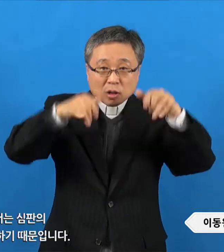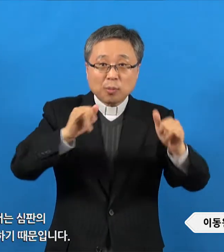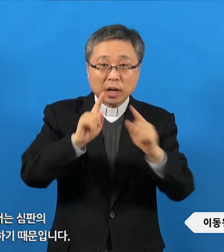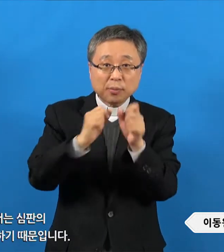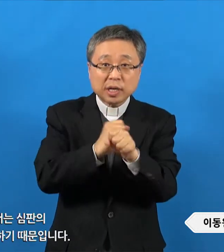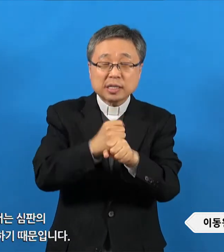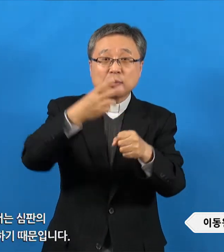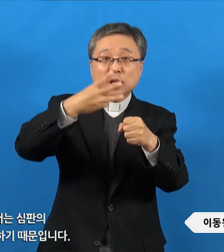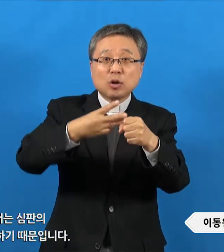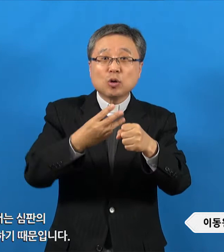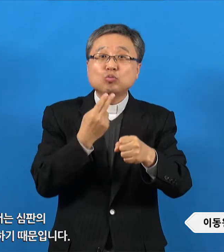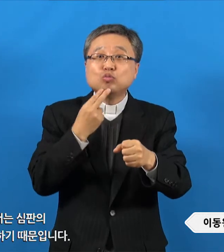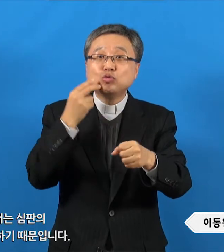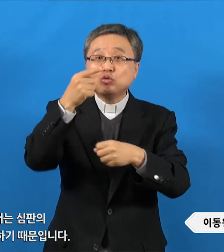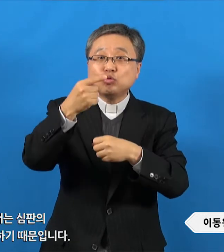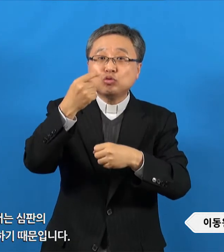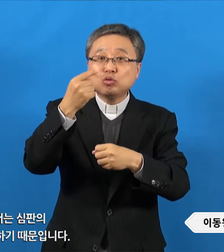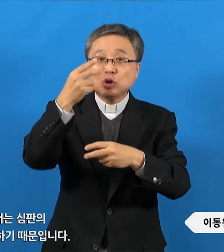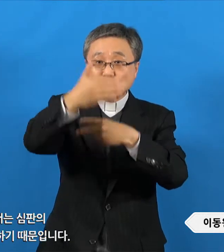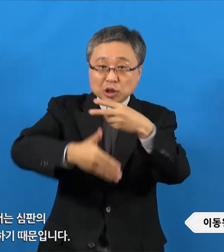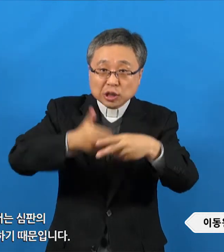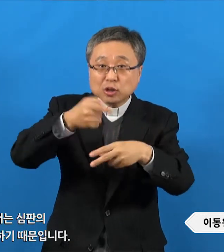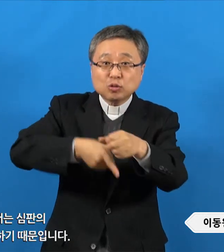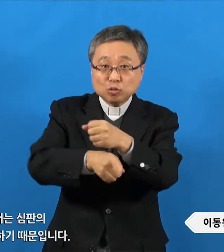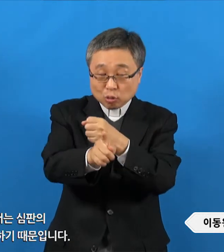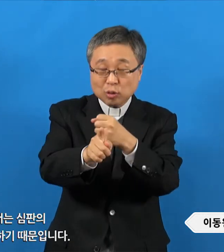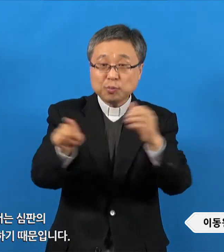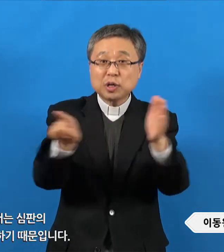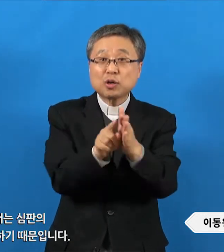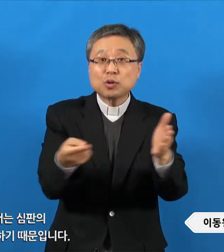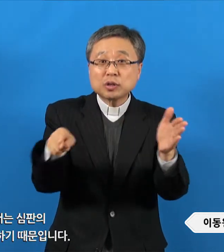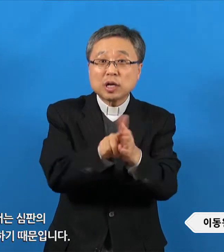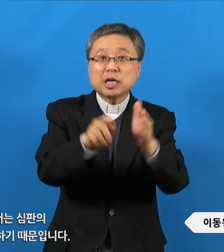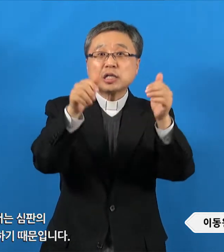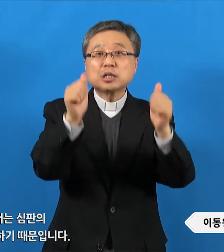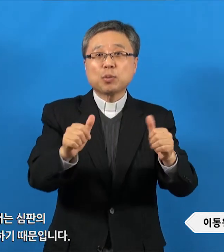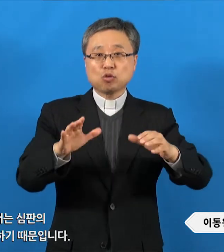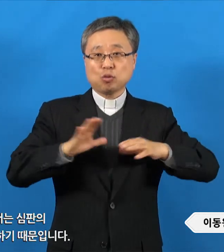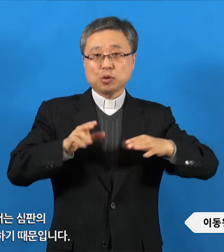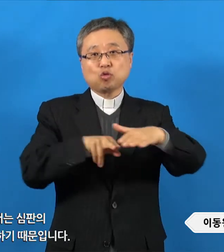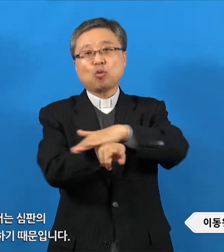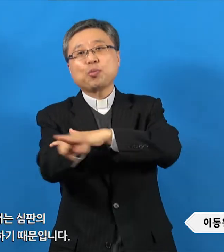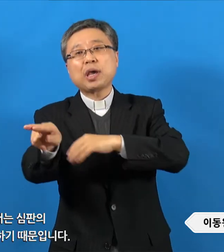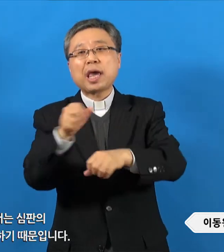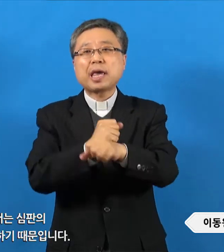믿기 위해서는 심판의 두려움에서 도피해야 하기 때문입니다.